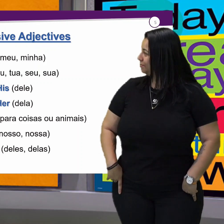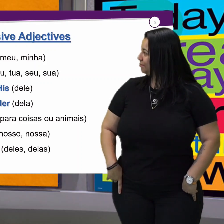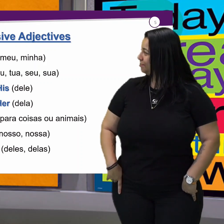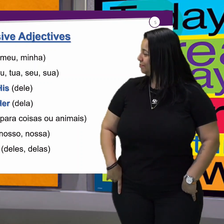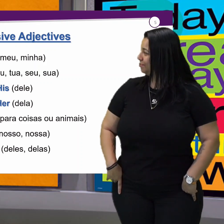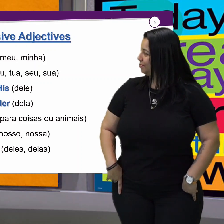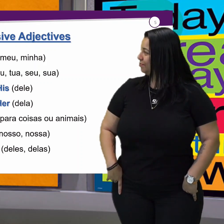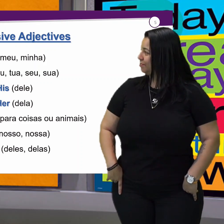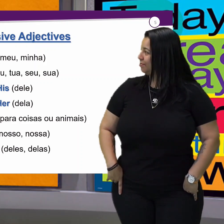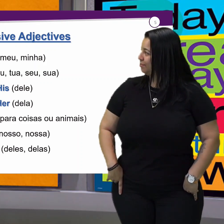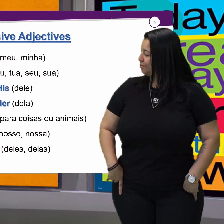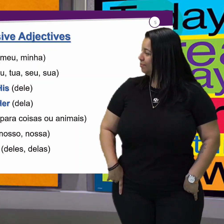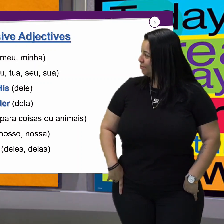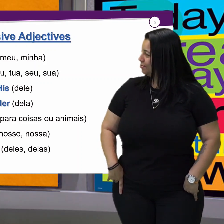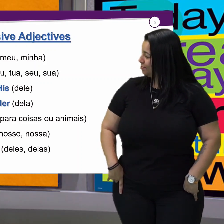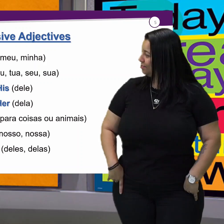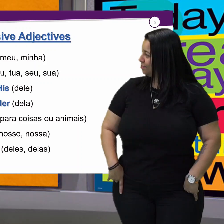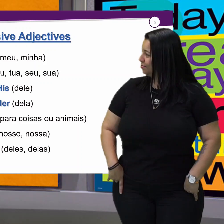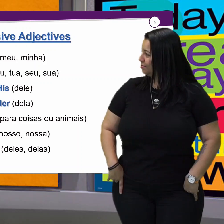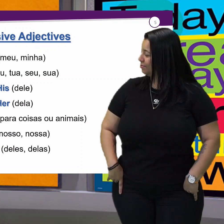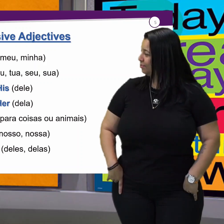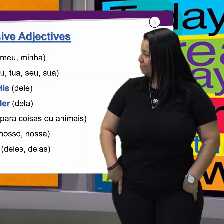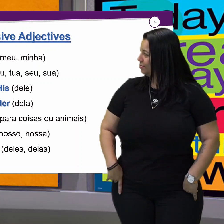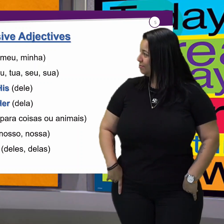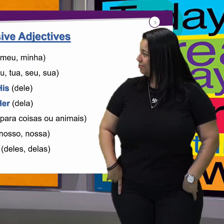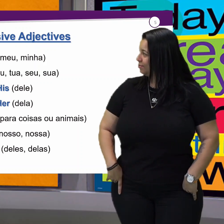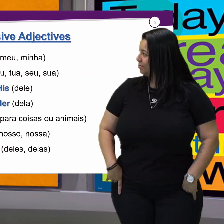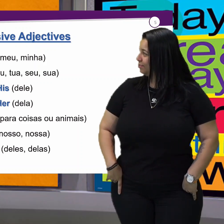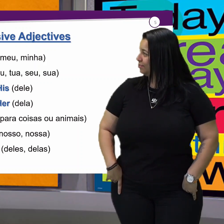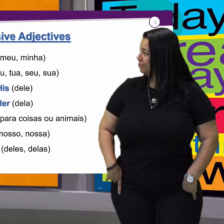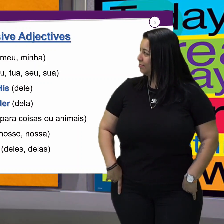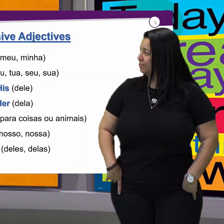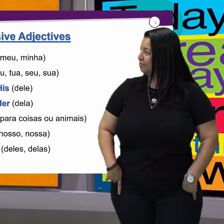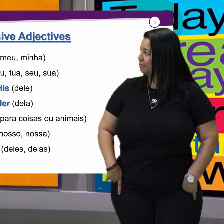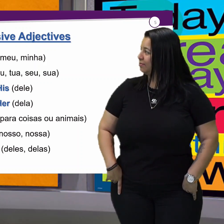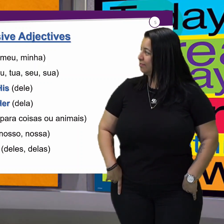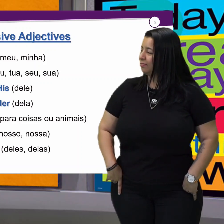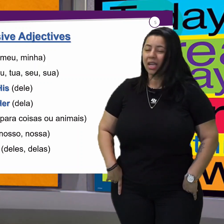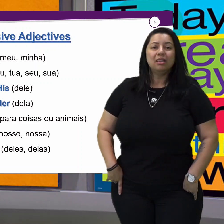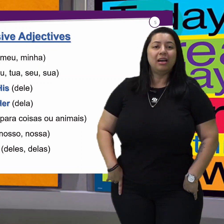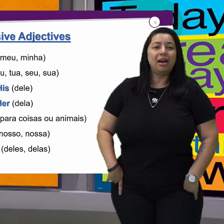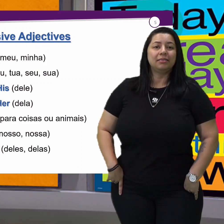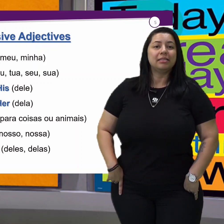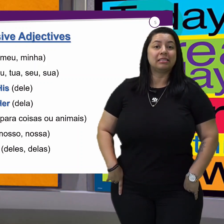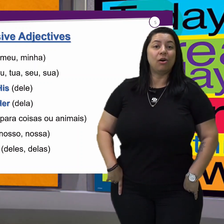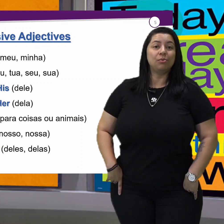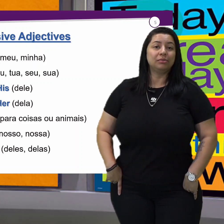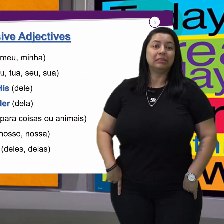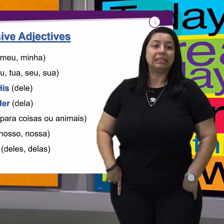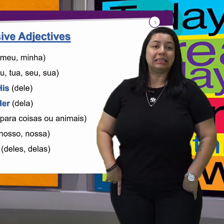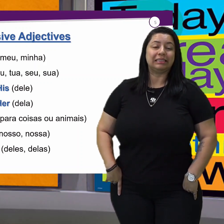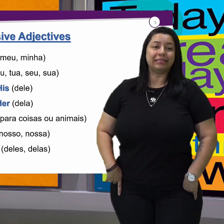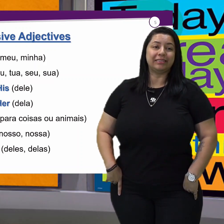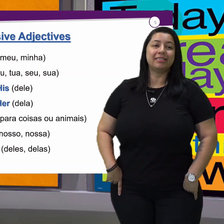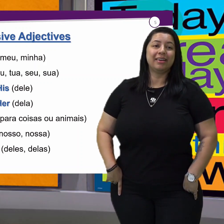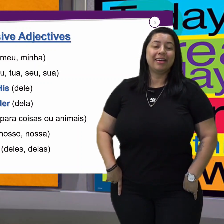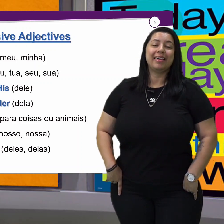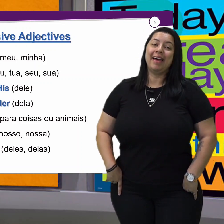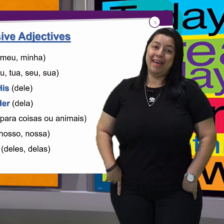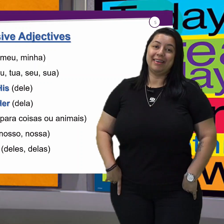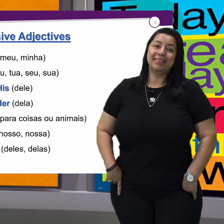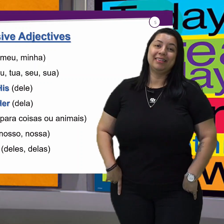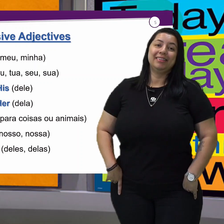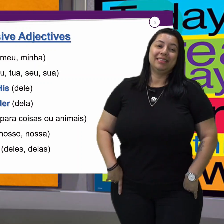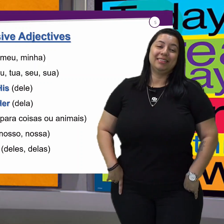os pronomes pessoais do lado para você fazer essa comparação, mas é eu, tu, ele, ela, né? Esse aqui não é o nós, esse não é nós,